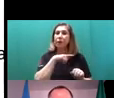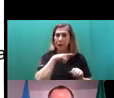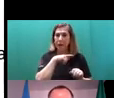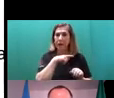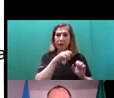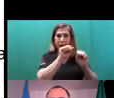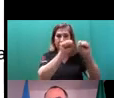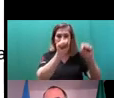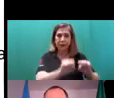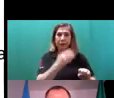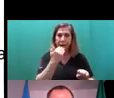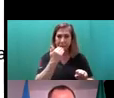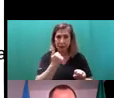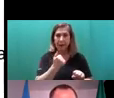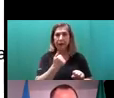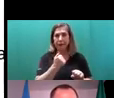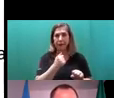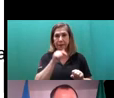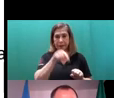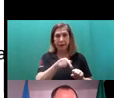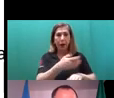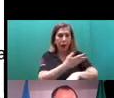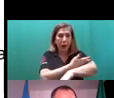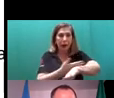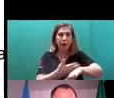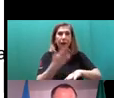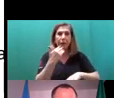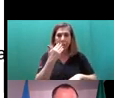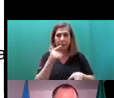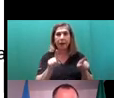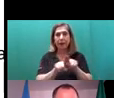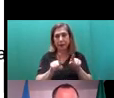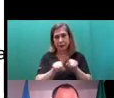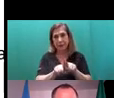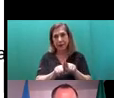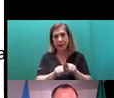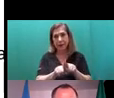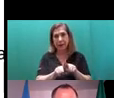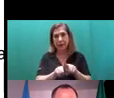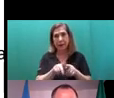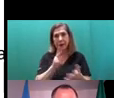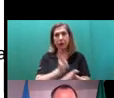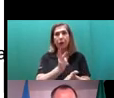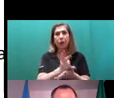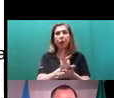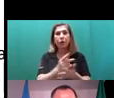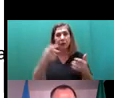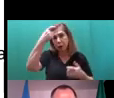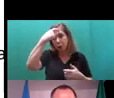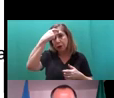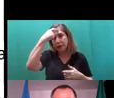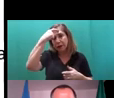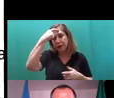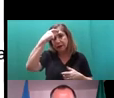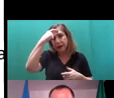sistemas alimentares. No caso de hábitos alimentares, temos que conscientizar a população sobre a adoção